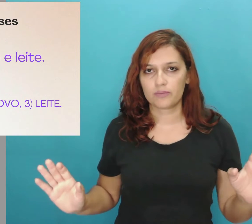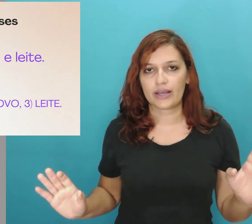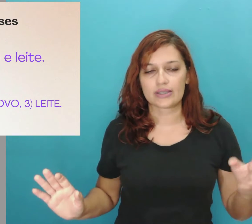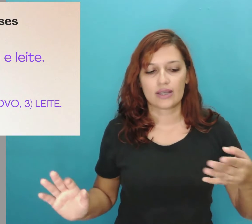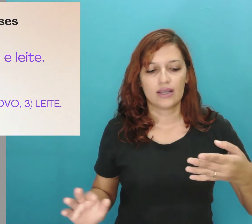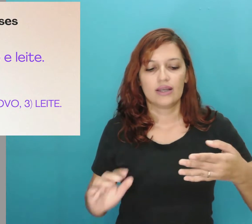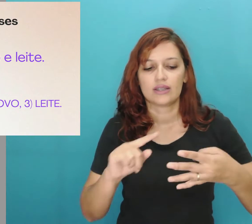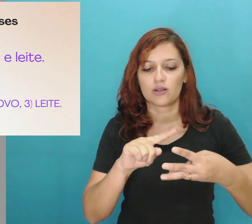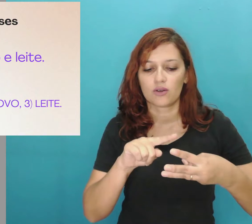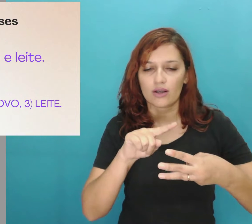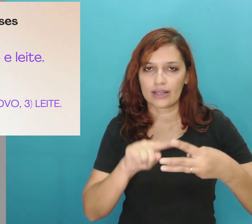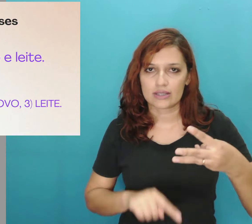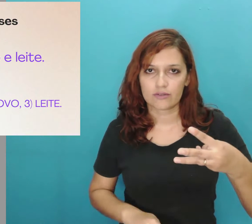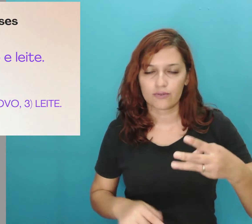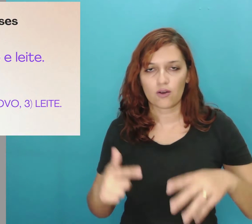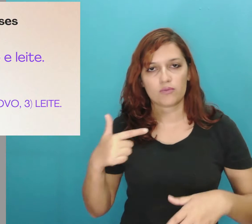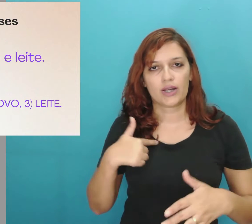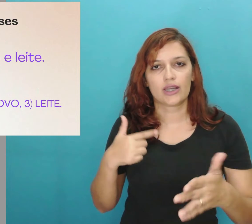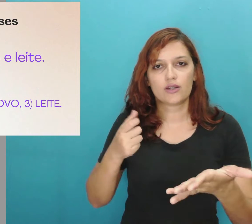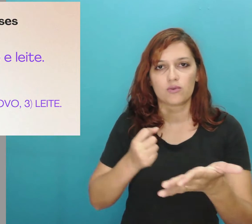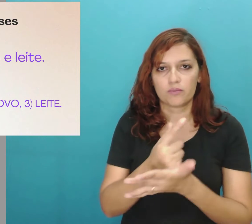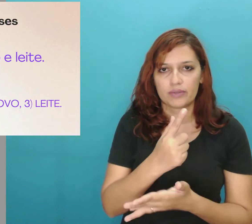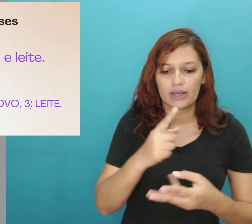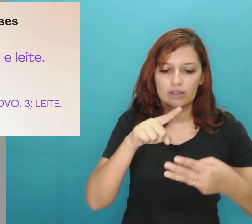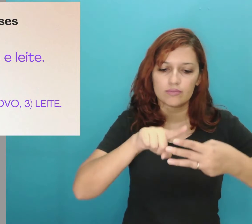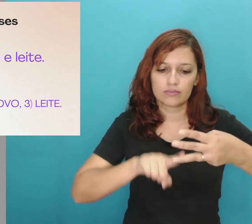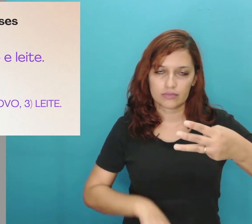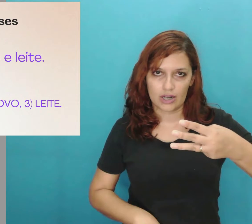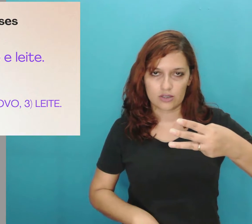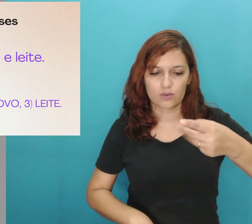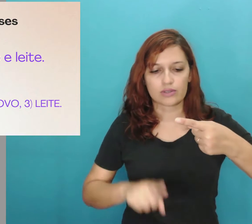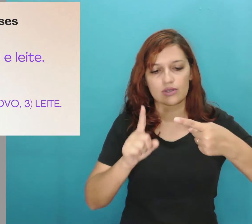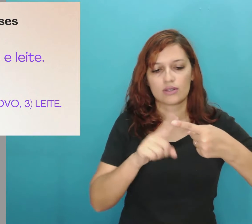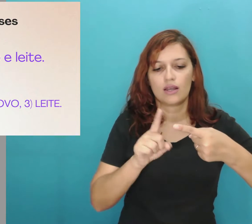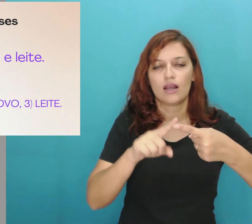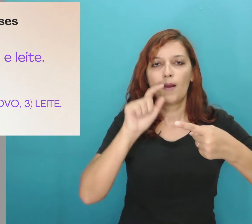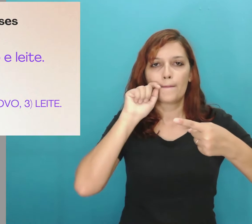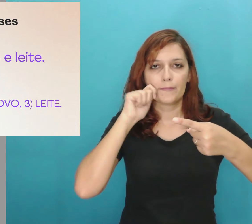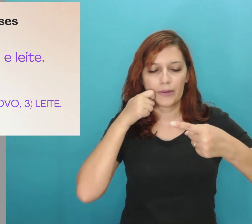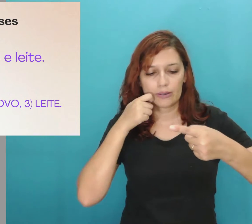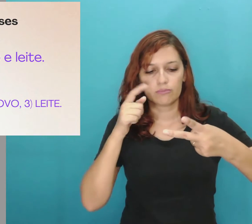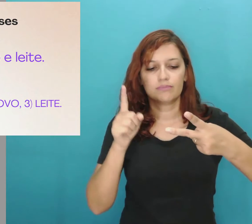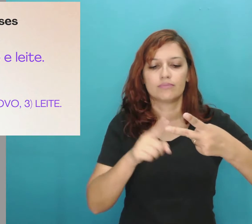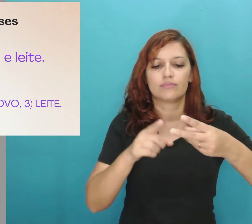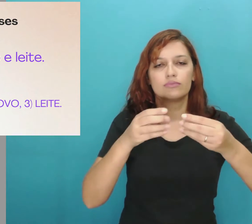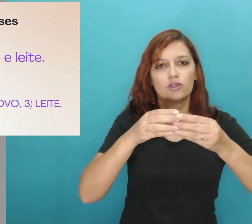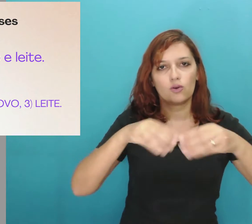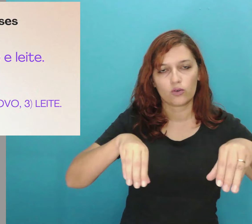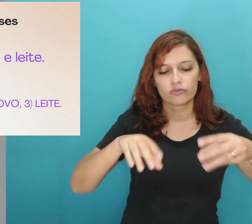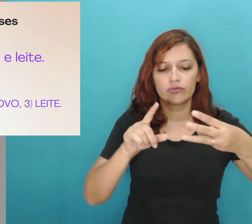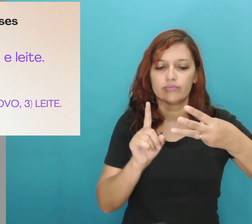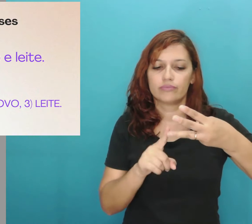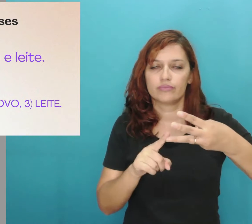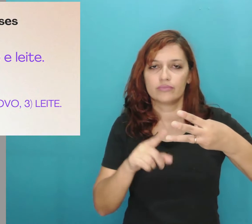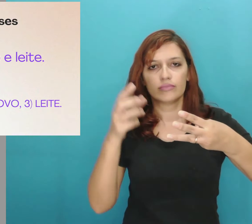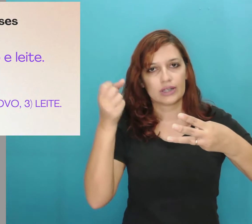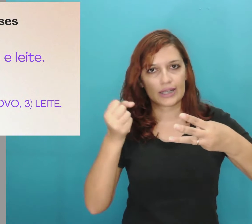complexas. Então, colocar dessa forma, eu comprei 3 coisas. Pão, ovo e